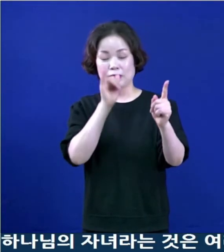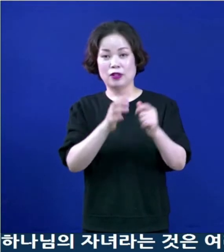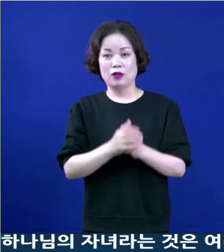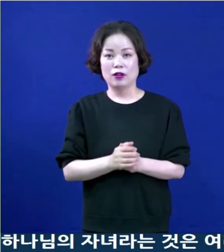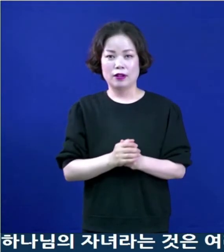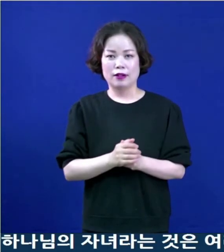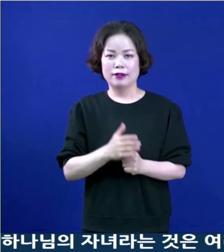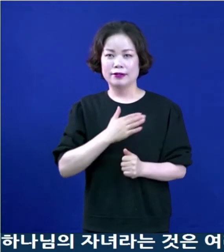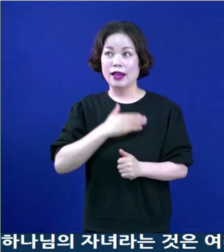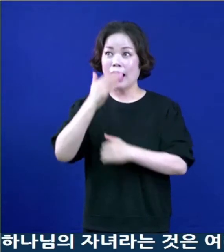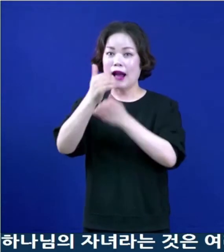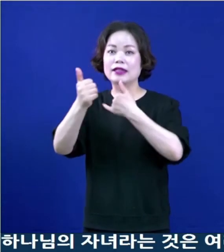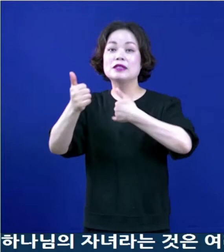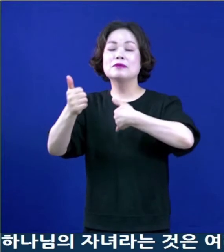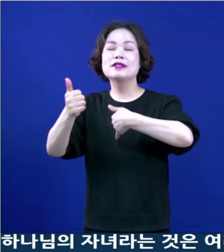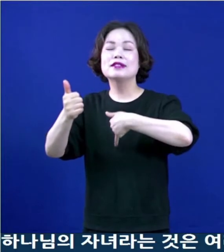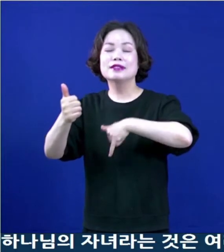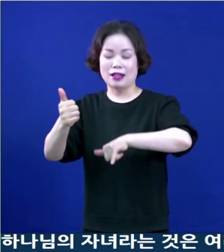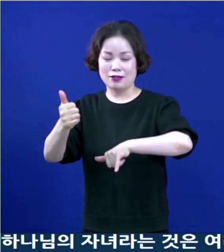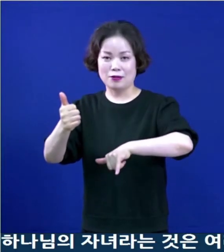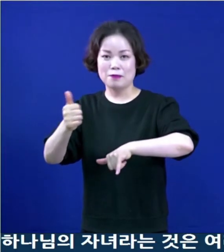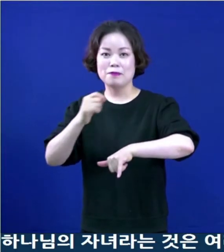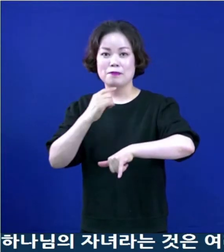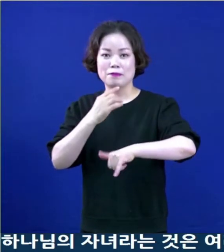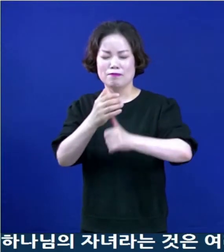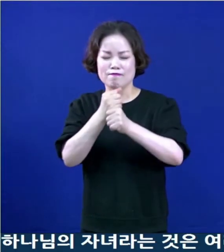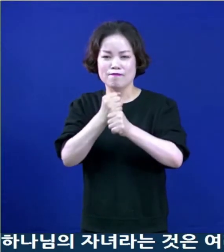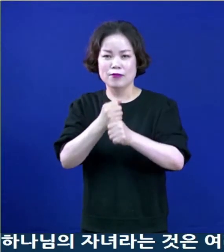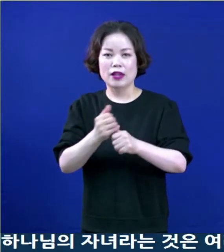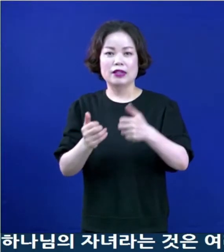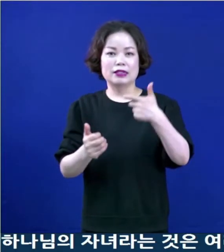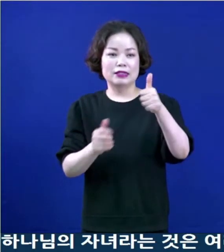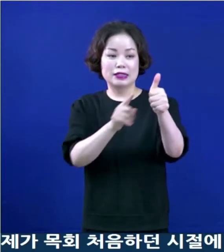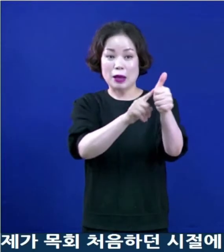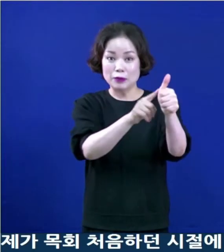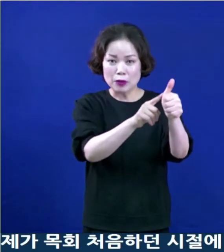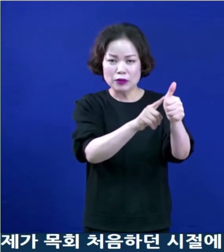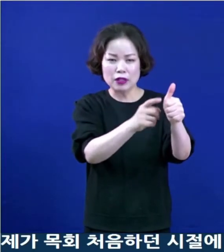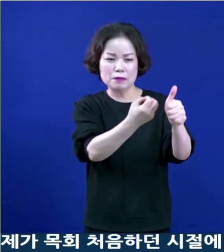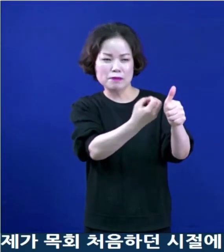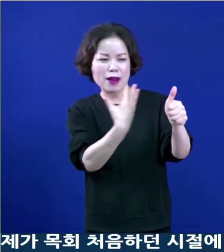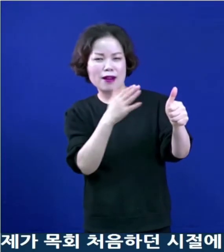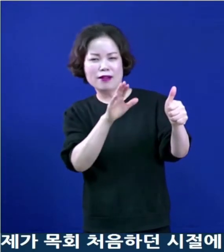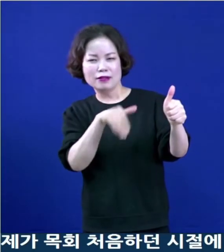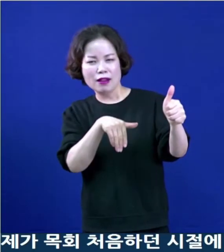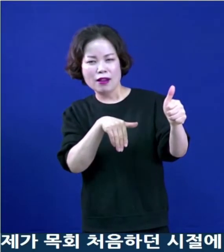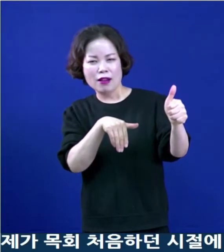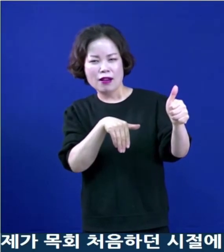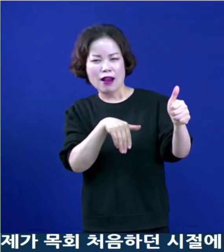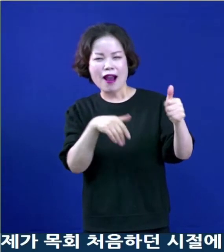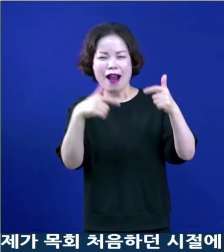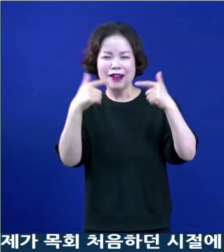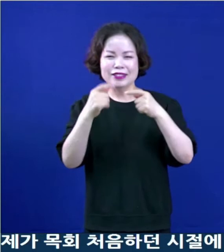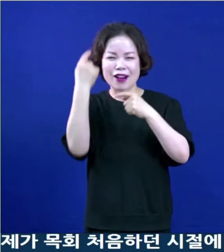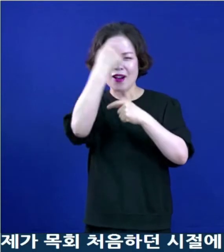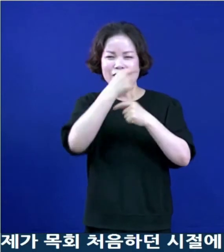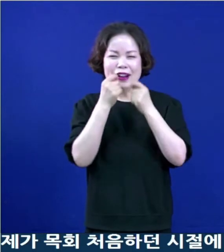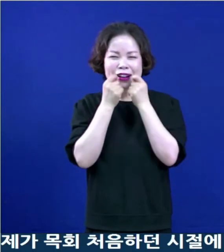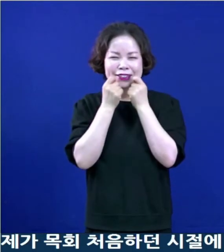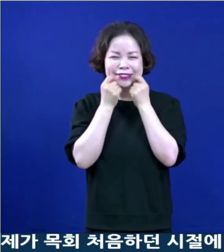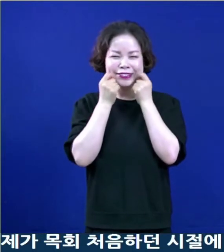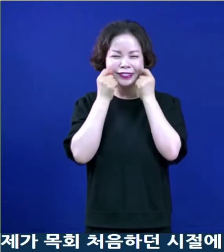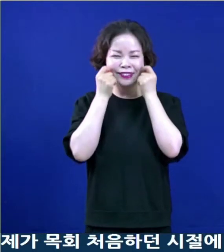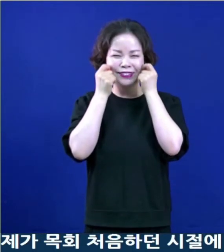내가 하나님의 자녀입니다. 이거 붙들고 해요. 남자분인데 그 말 할 때 보면요, 항상 얼굴에 웃음이